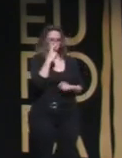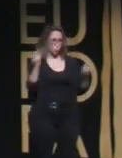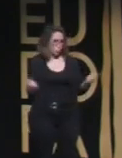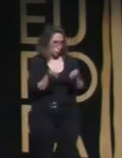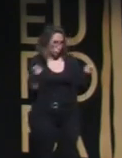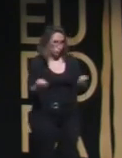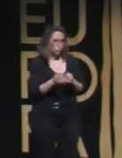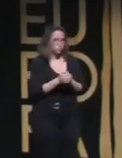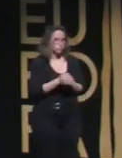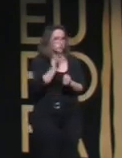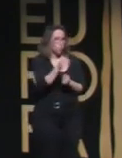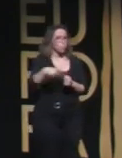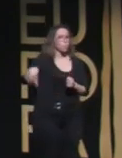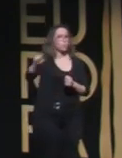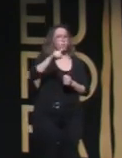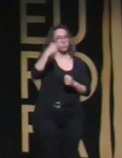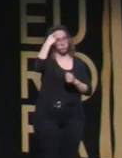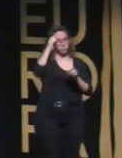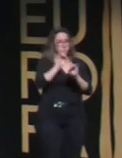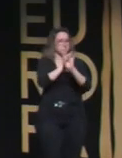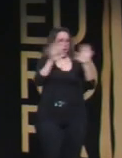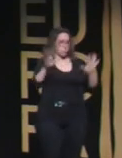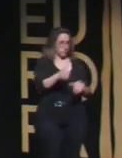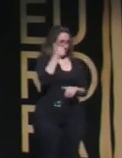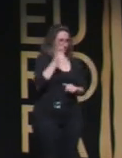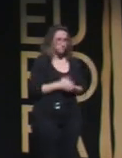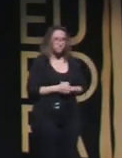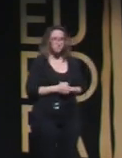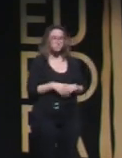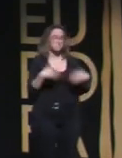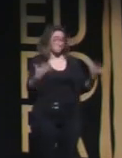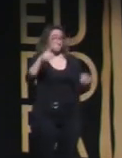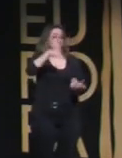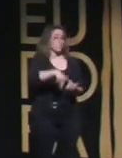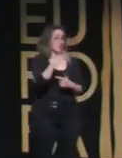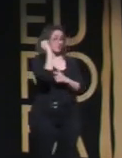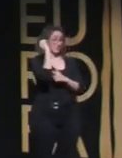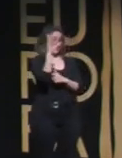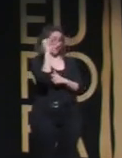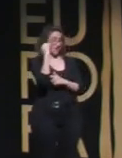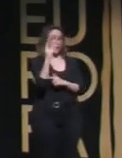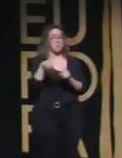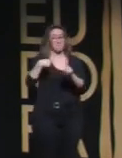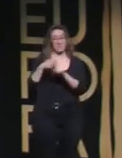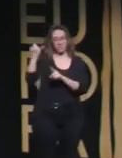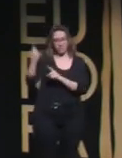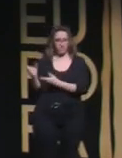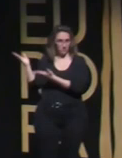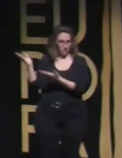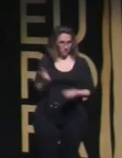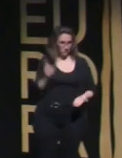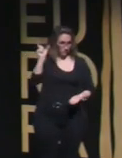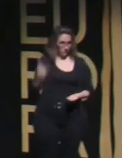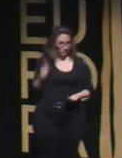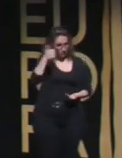que aportan algo más de luz sobre este asunto. Bueno, hoy a través de esta charla y a través de nuestro invitado,